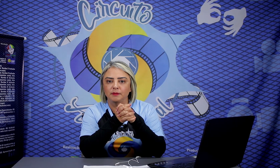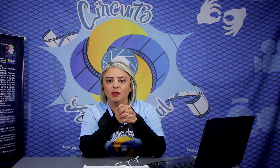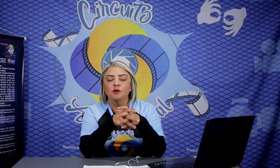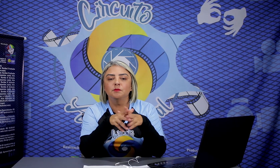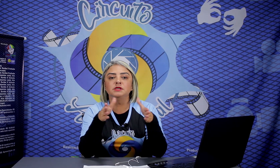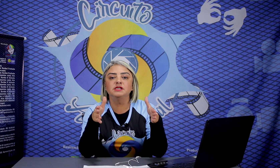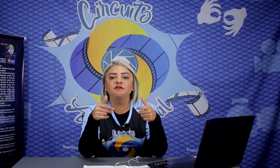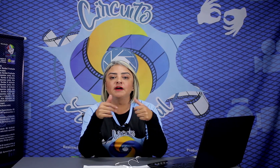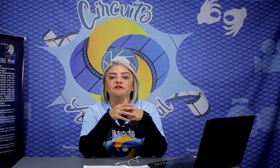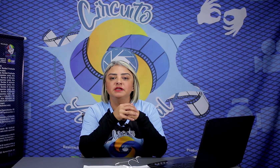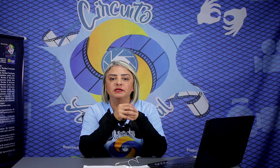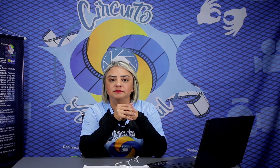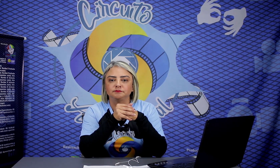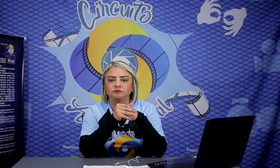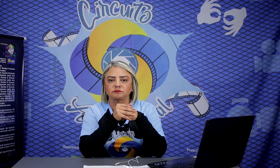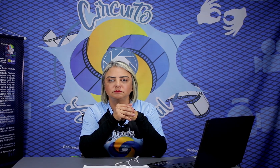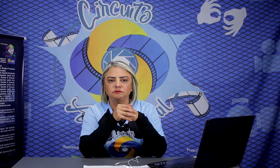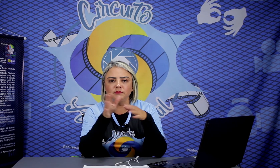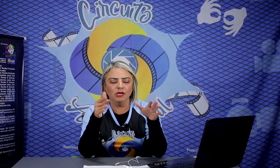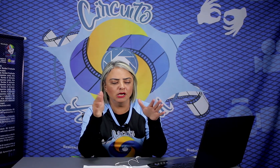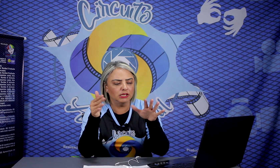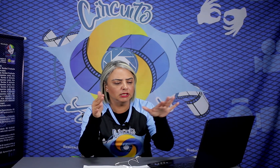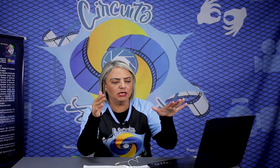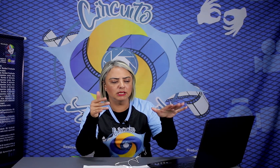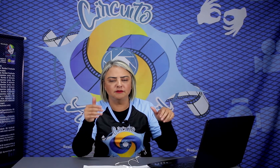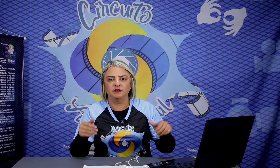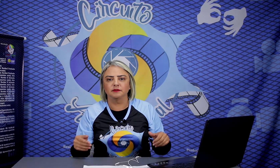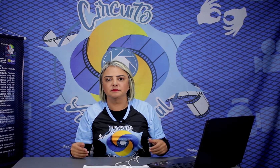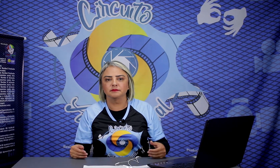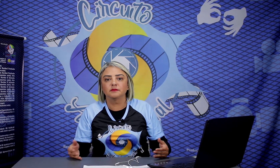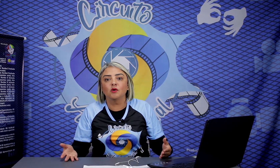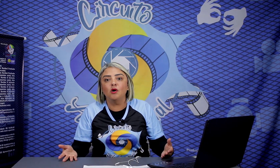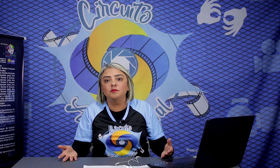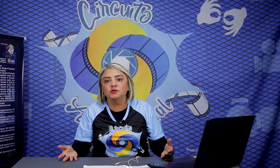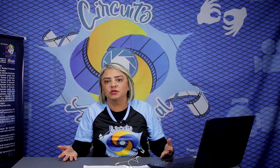O policial fala, vira, anda, vira. Como, gente?